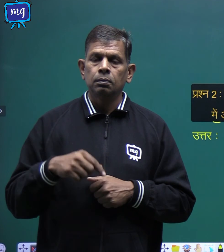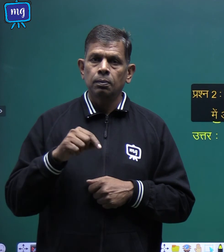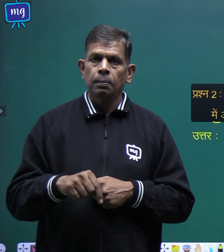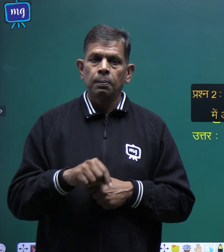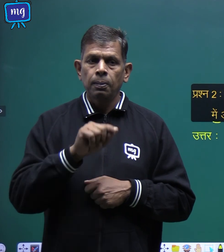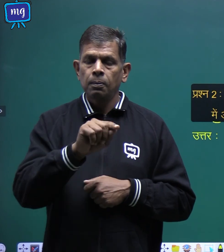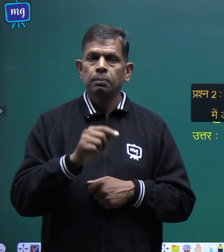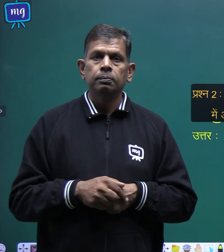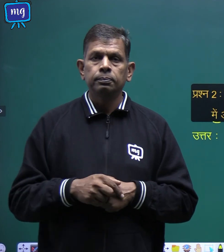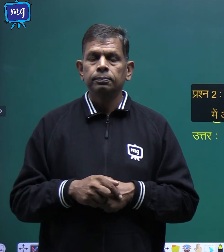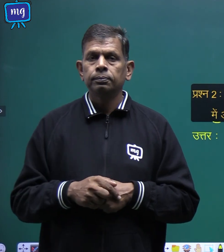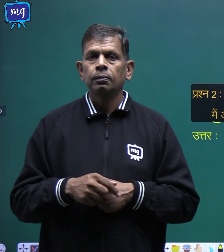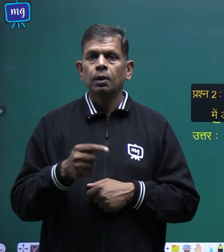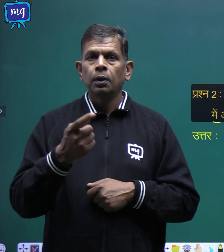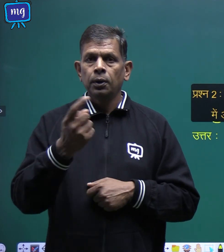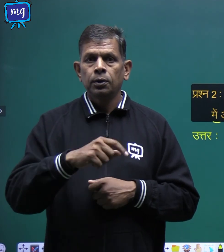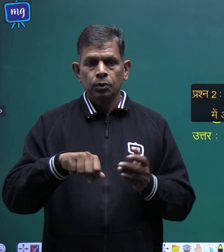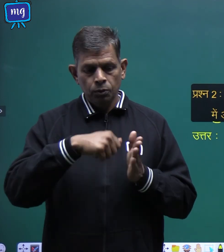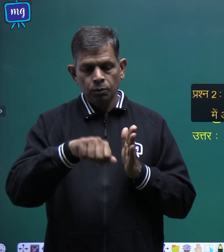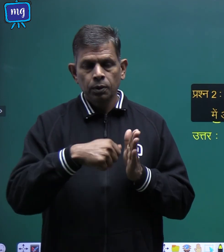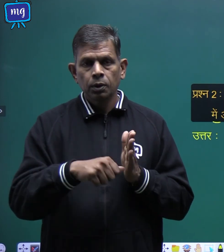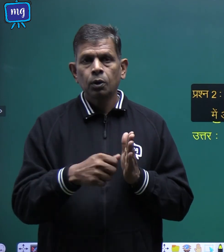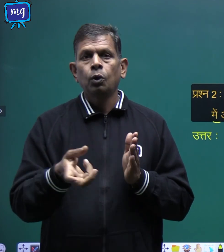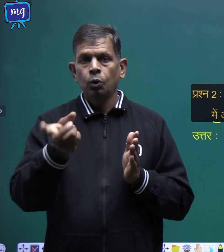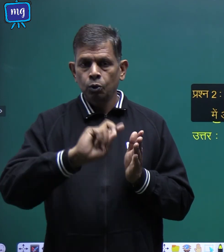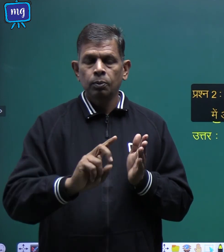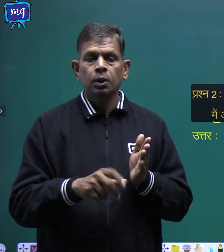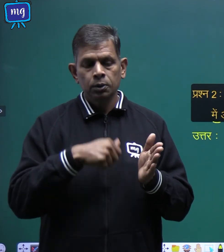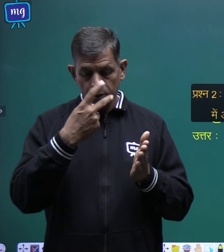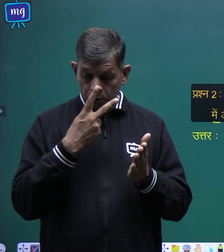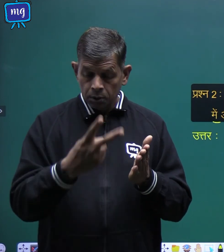आप इस वीडियो को दोबारा से देखना,